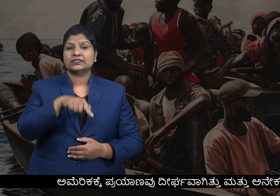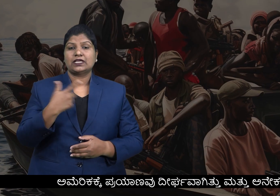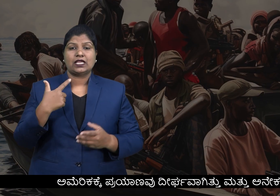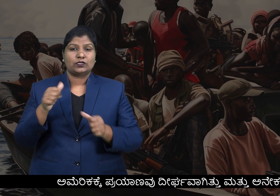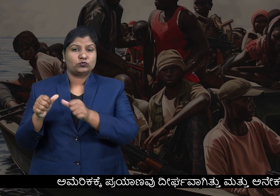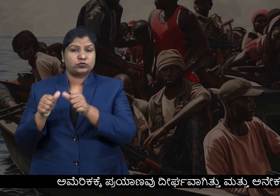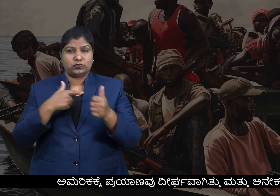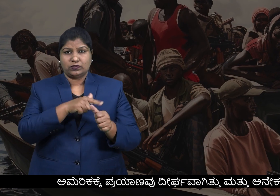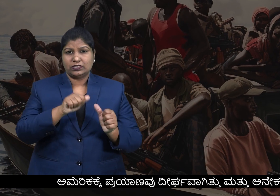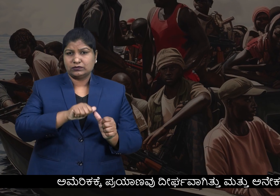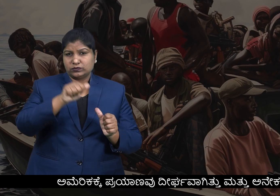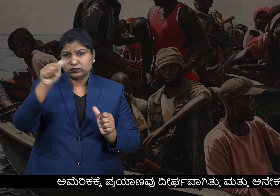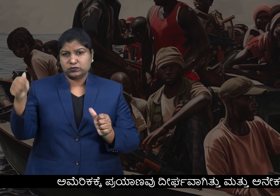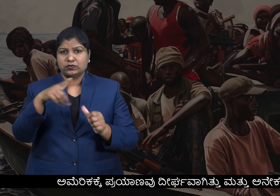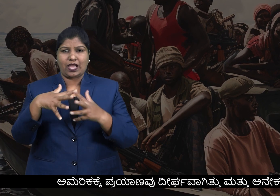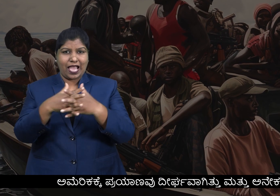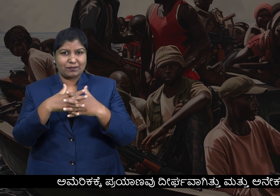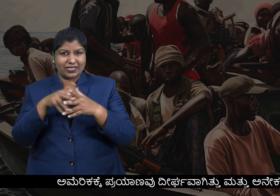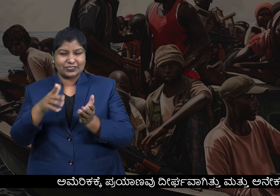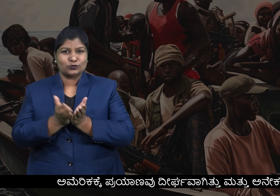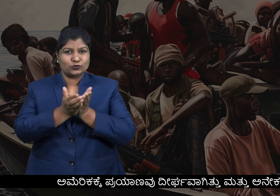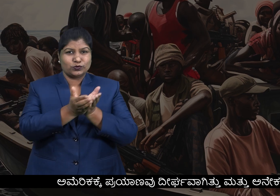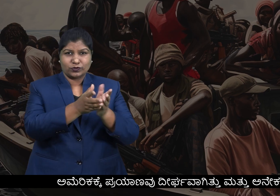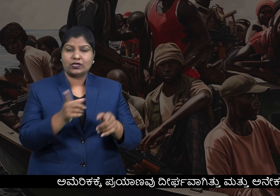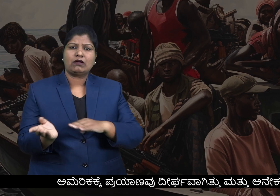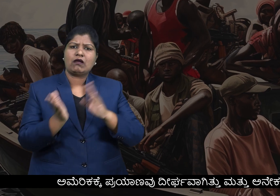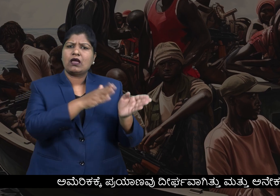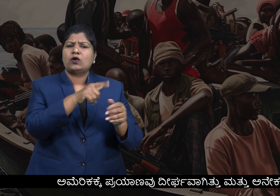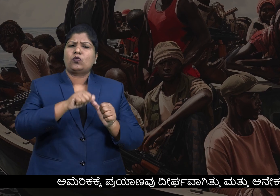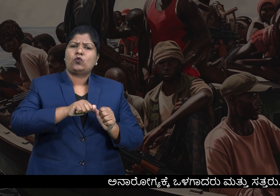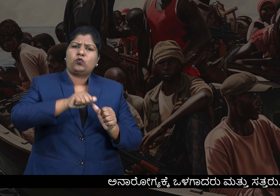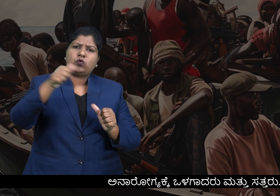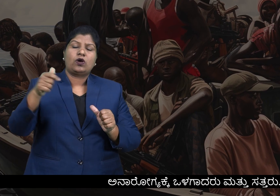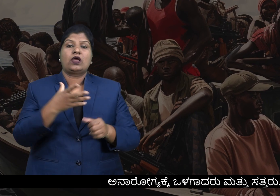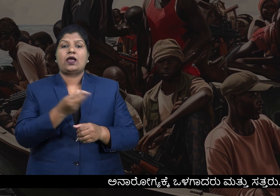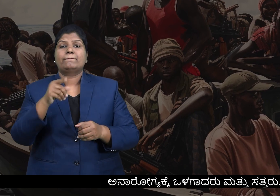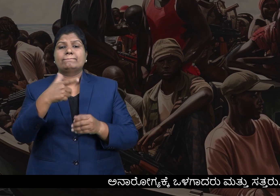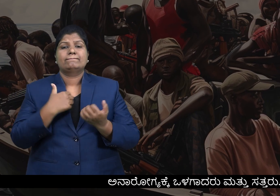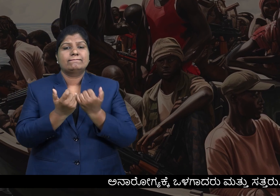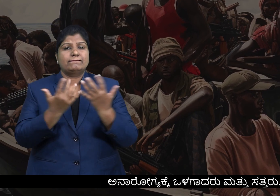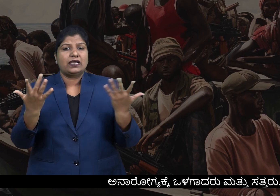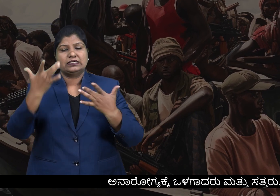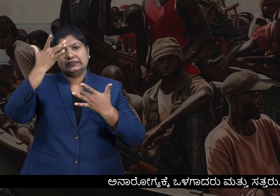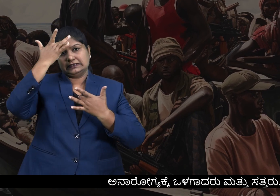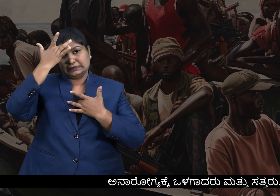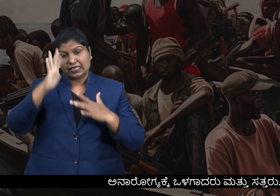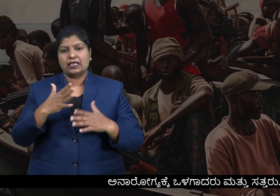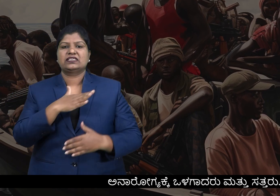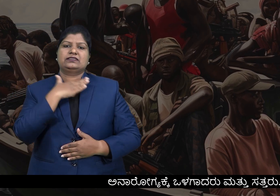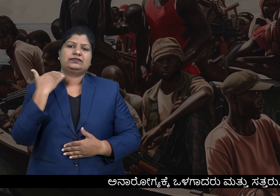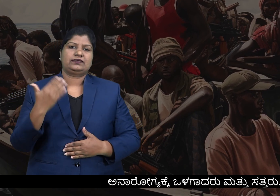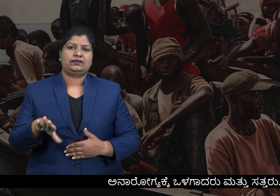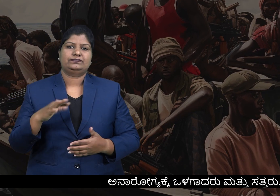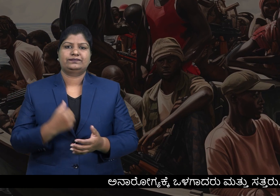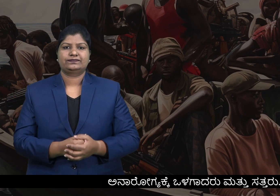ಅಮೆರಿಕಕ್ಕೆ ಪ್ರಯಾಣವು ದೀರ್ಘವಾಗಿತ್ತು ಮತ್ತು ಅನೇಕ ಗುಲಾಮರು ಅನಾರೋಗ್ಯಕ್ಕೆ ಒಳಗಾದರು ಮತ್ತು